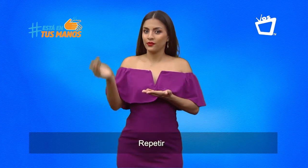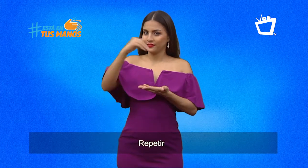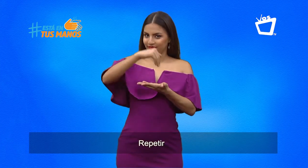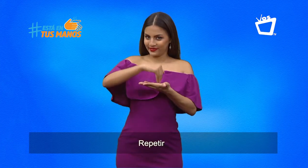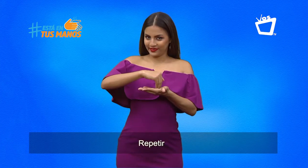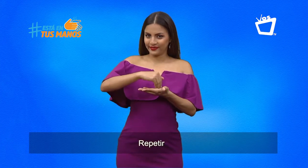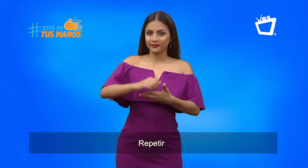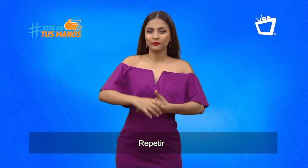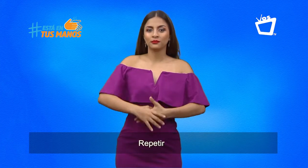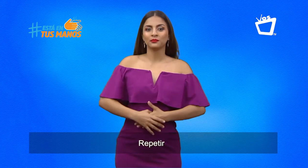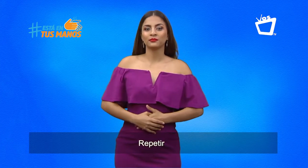y repetir